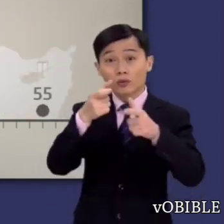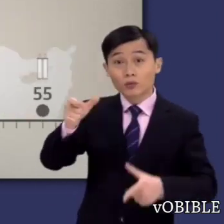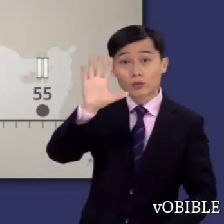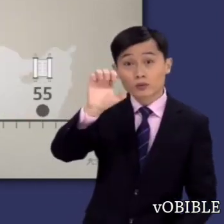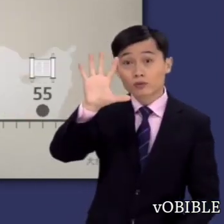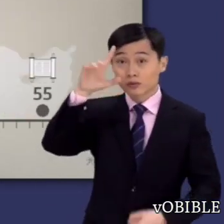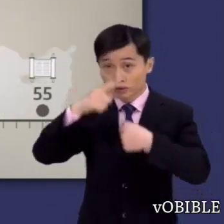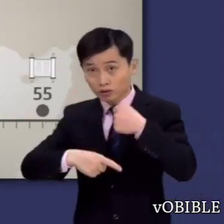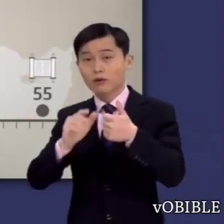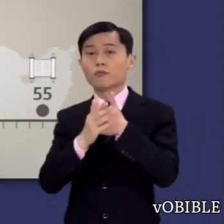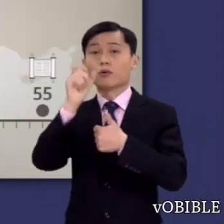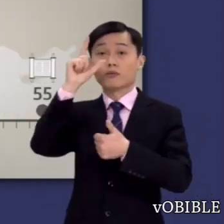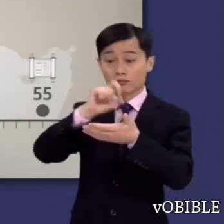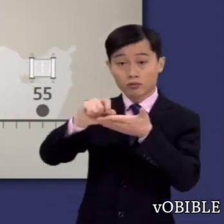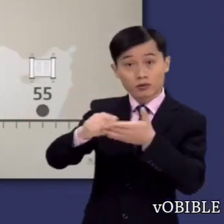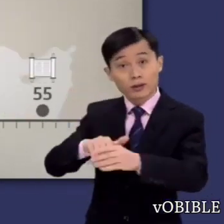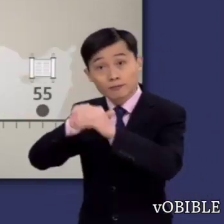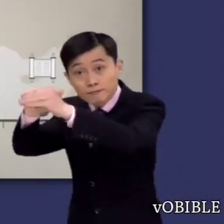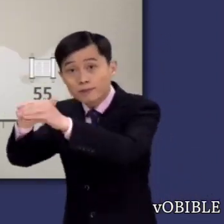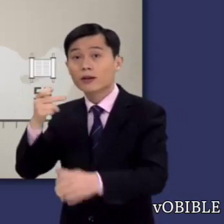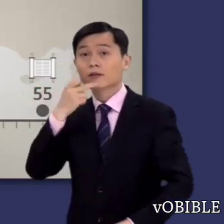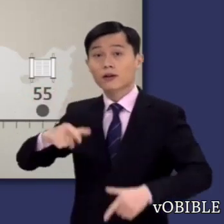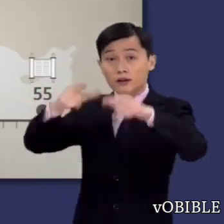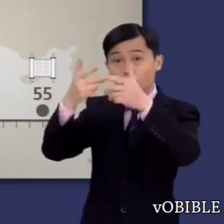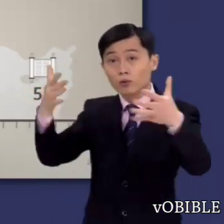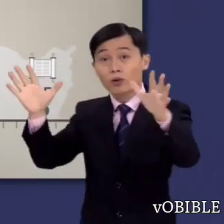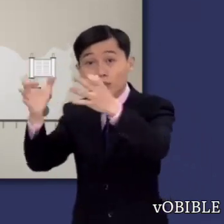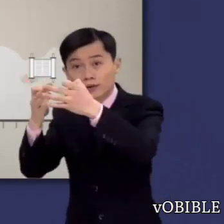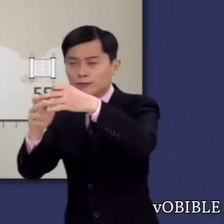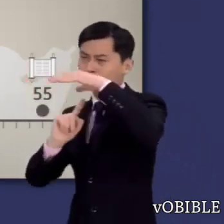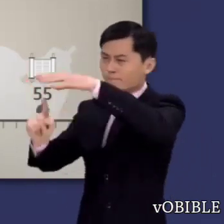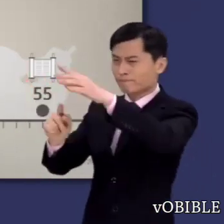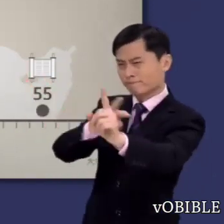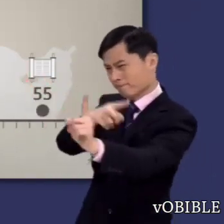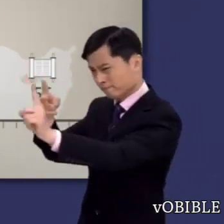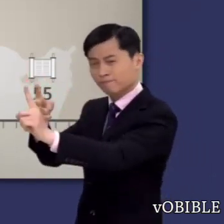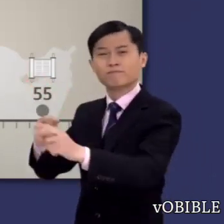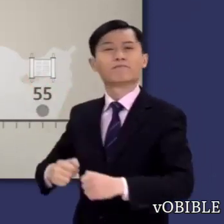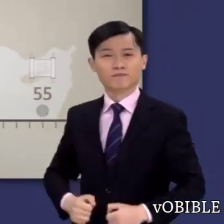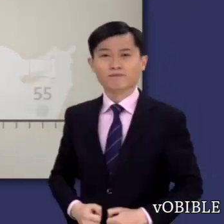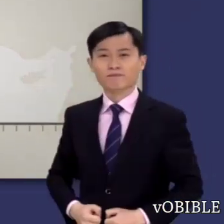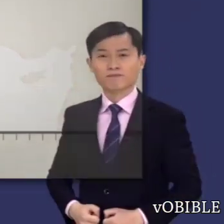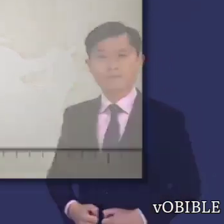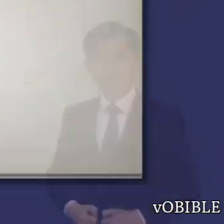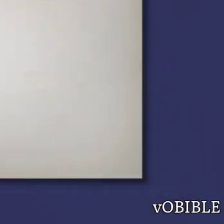保罗在公元55年左右，针对这些问题回信给哥林多会众。